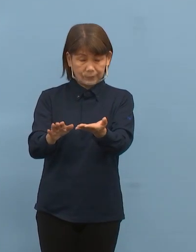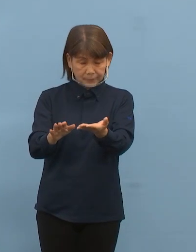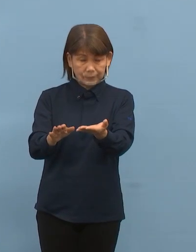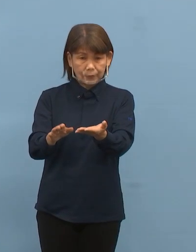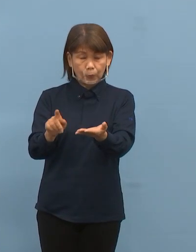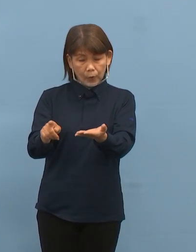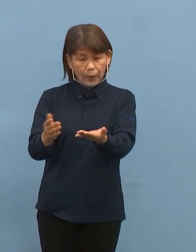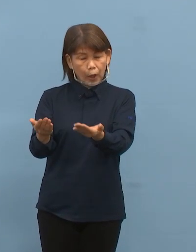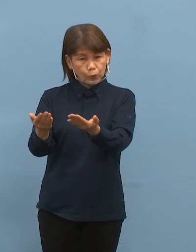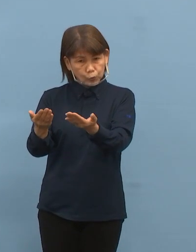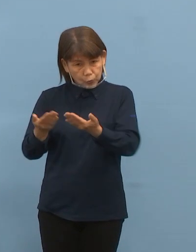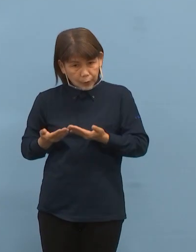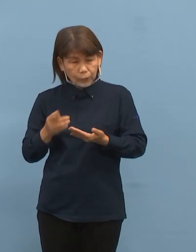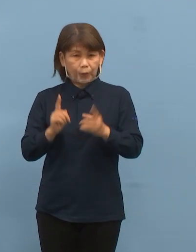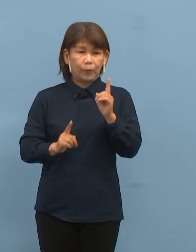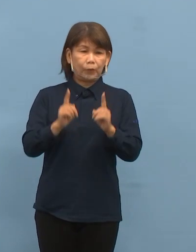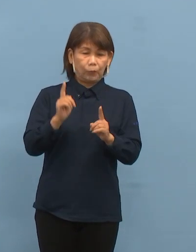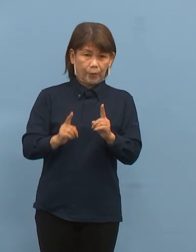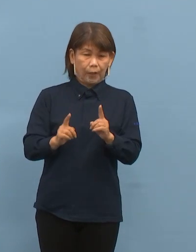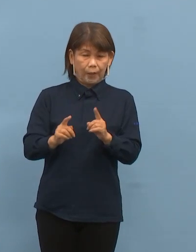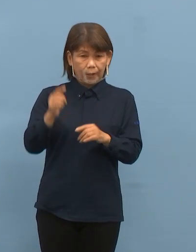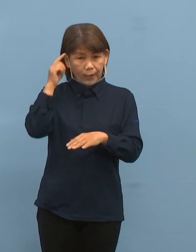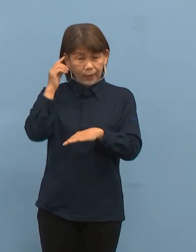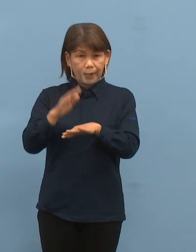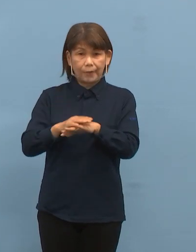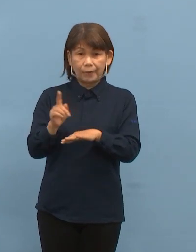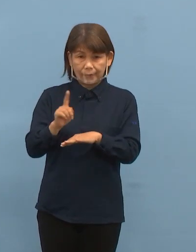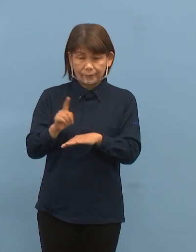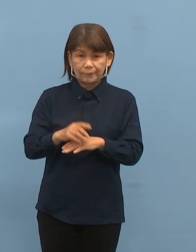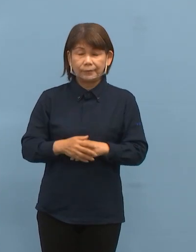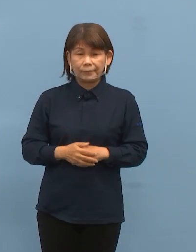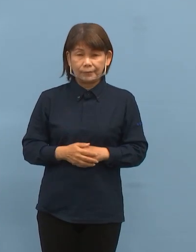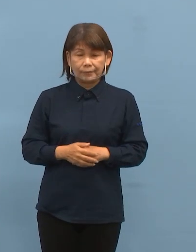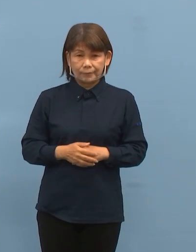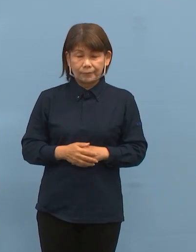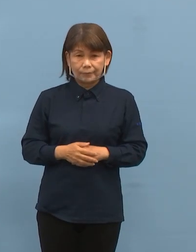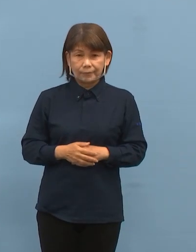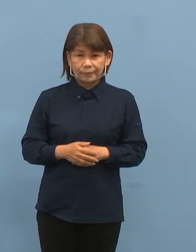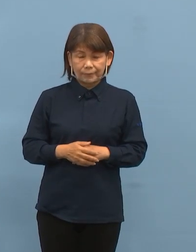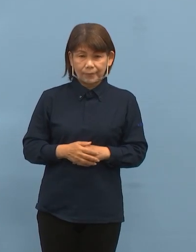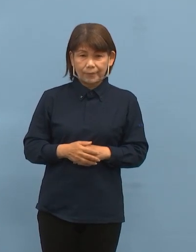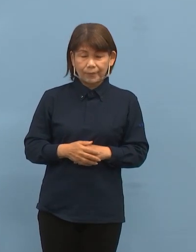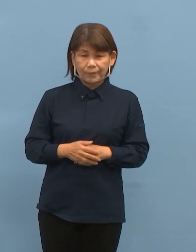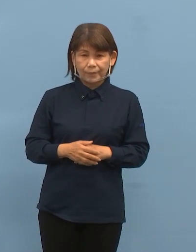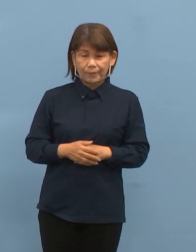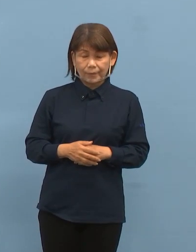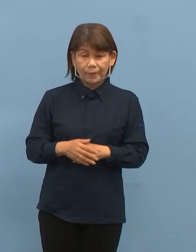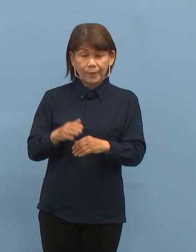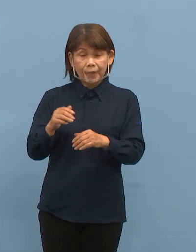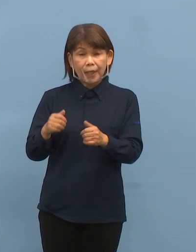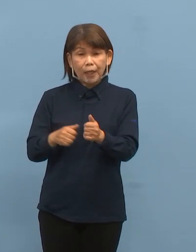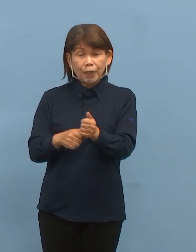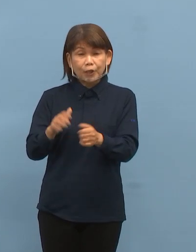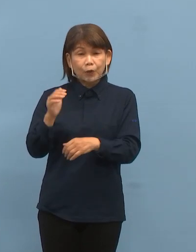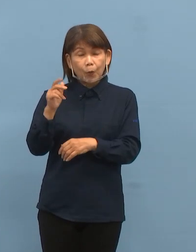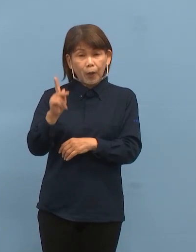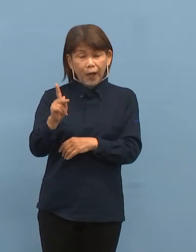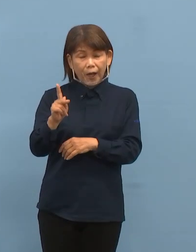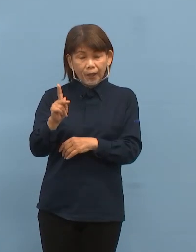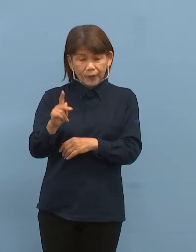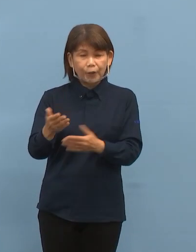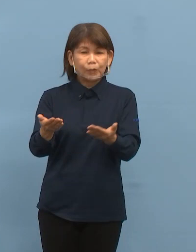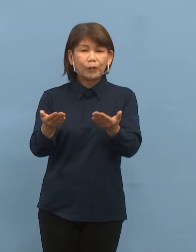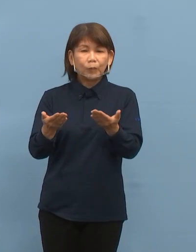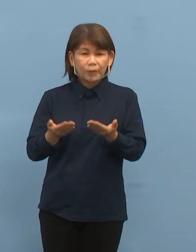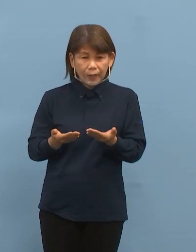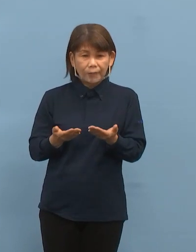これに対しての見解もお願いします。 一旦その秘書課の方で預かったというふうには報告を受けてますけれども、それについてもですね、